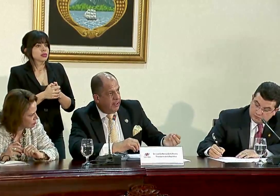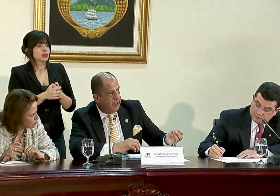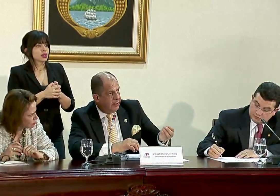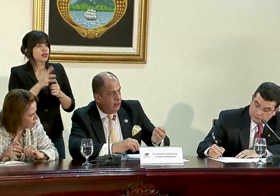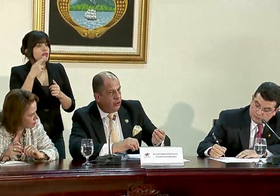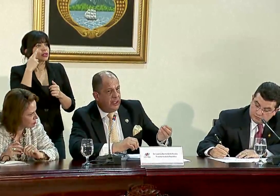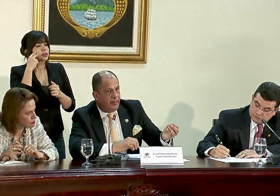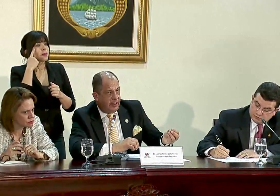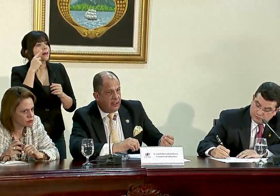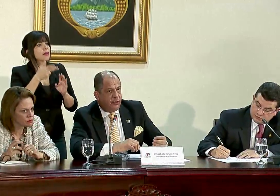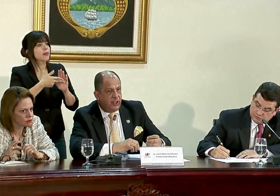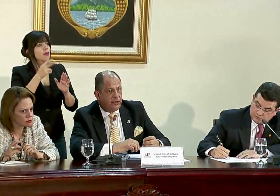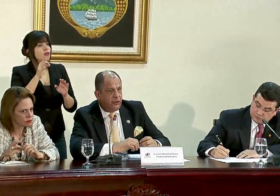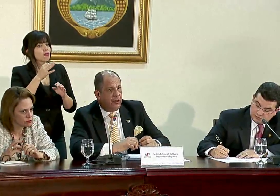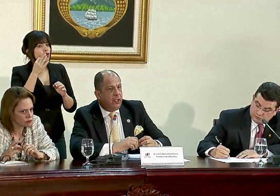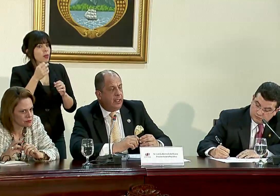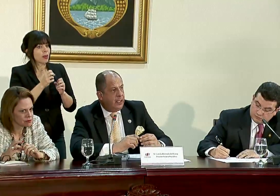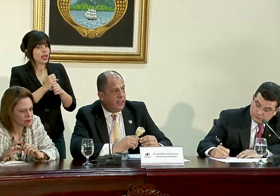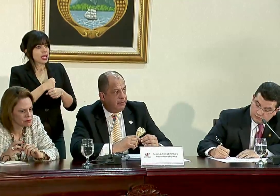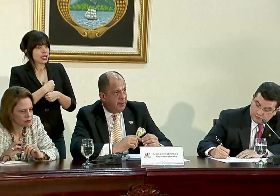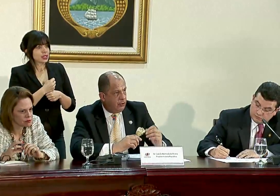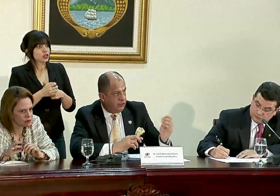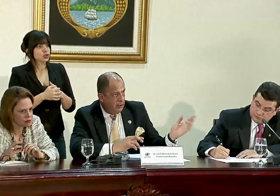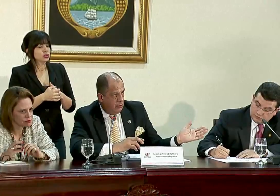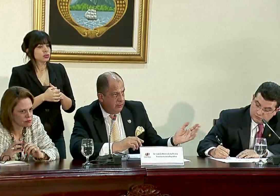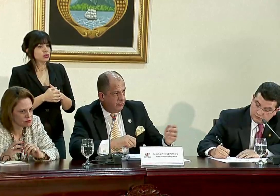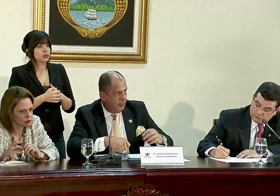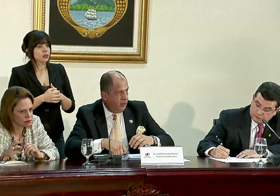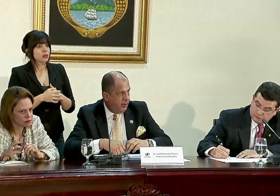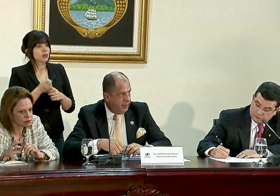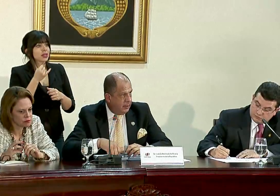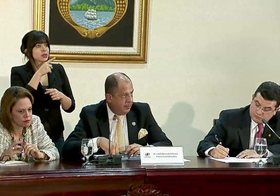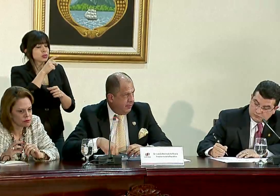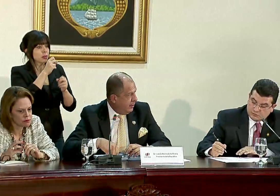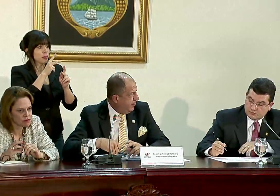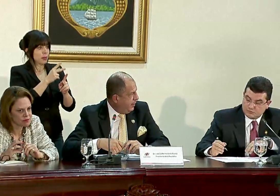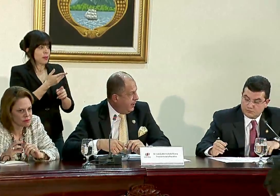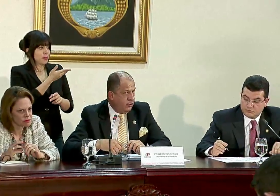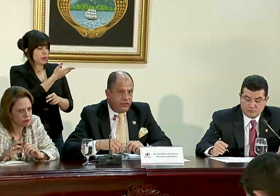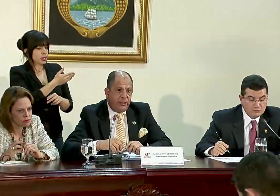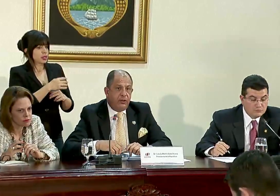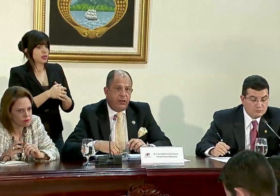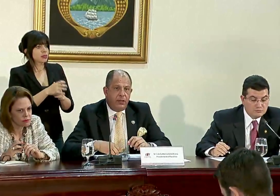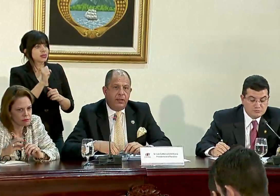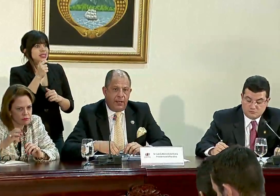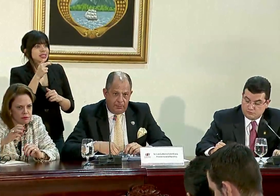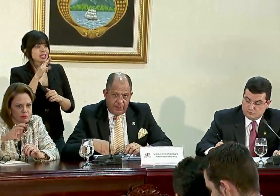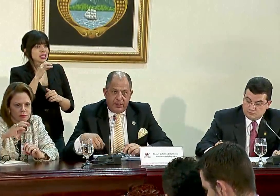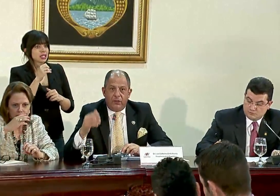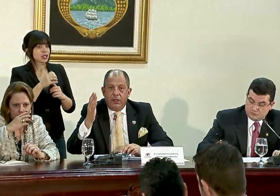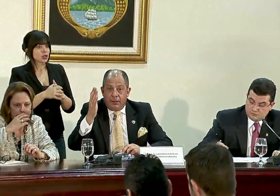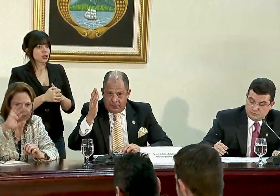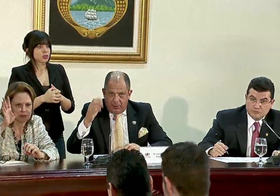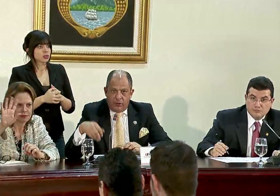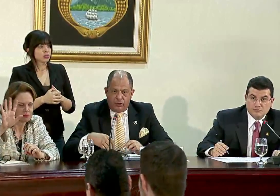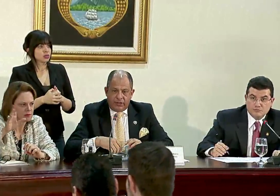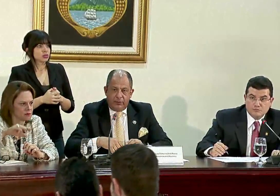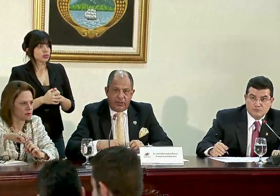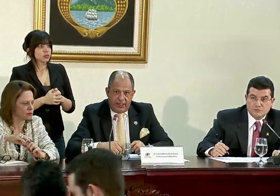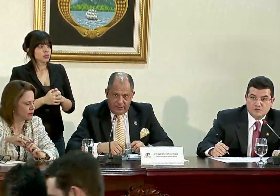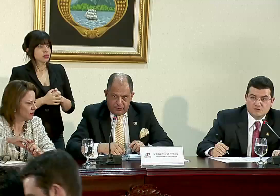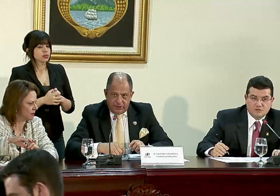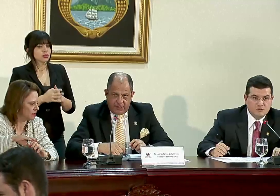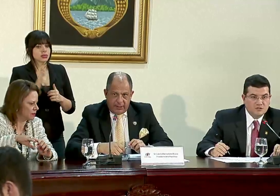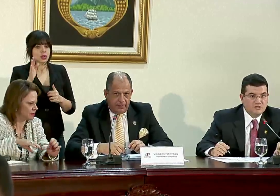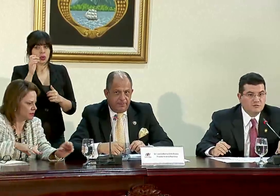motivación para el retiro de la manera como se hizo pero si usted me lo permite le pediría a don Sergio que pueda hacerlo hasta luego don